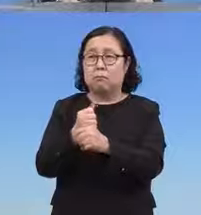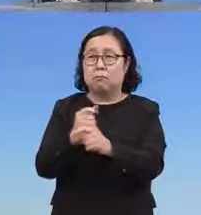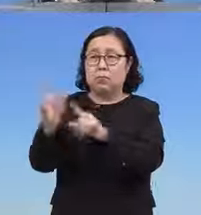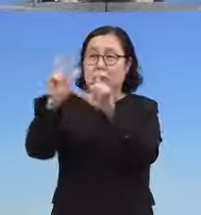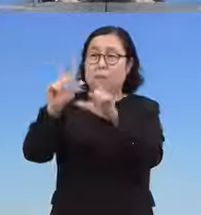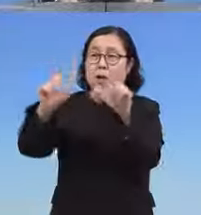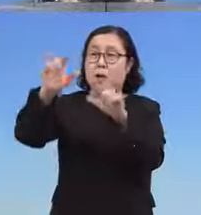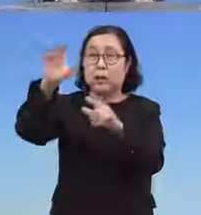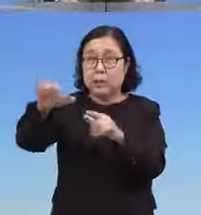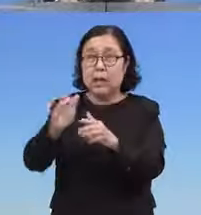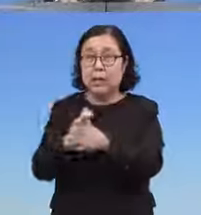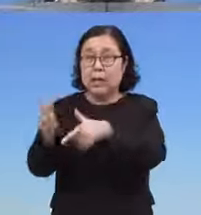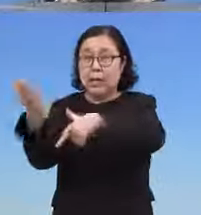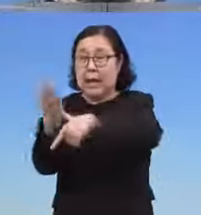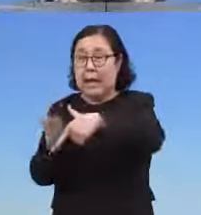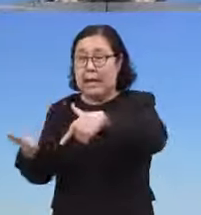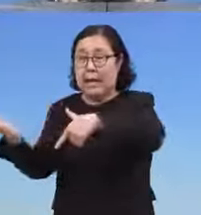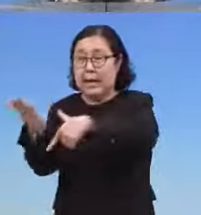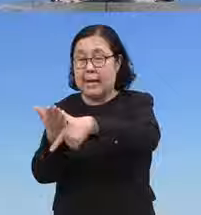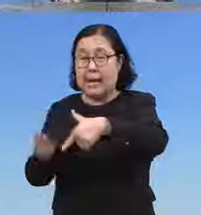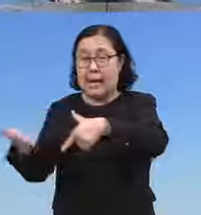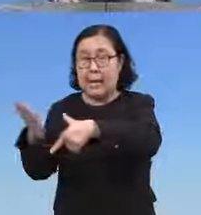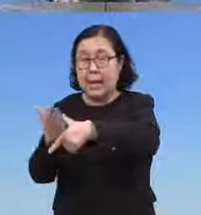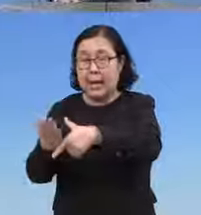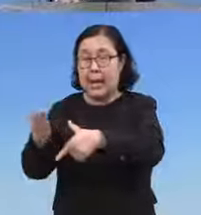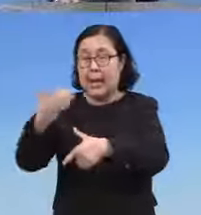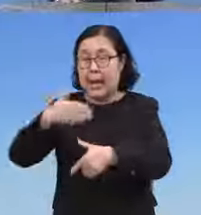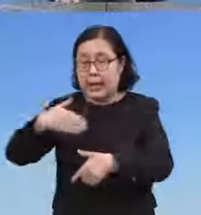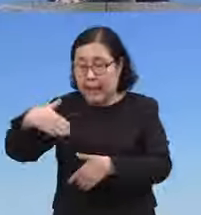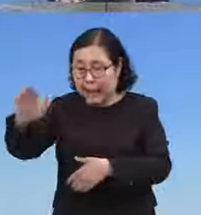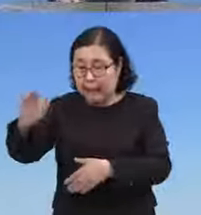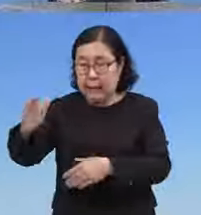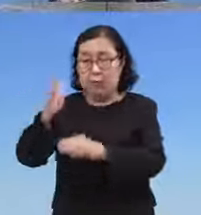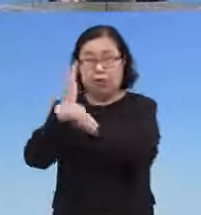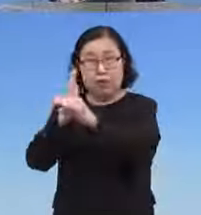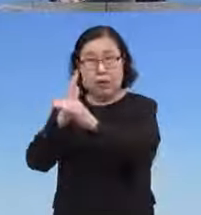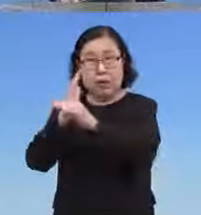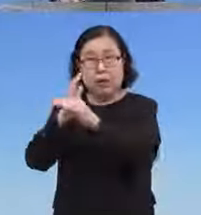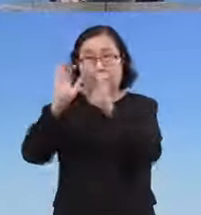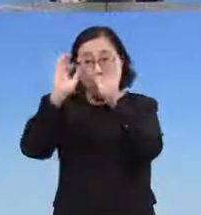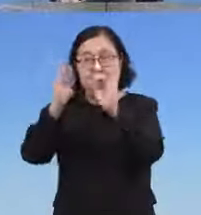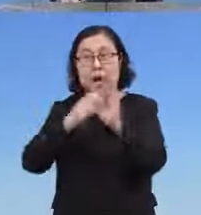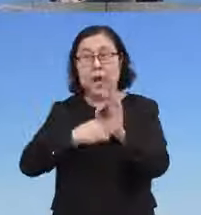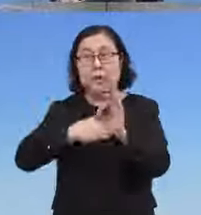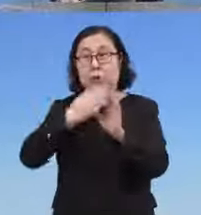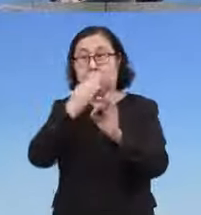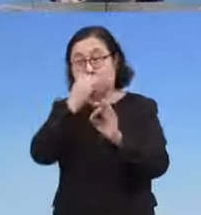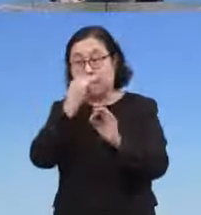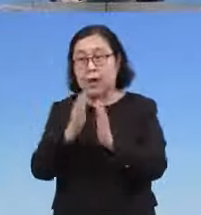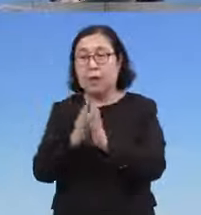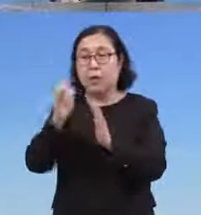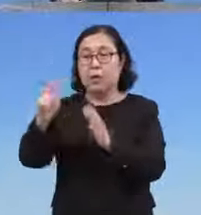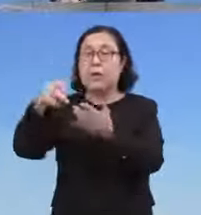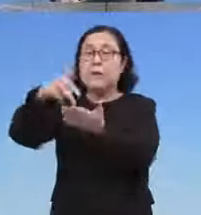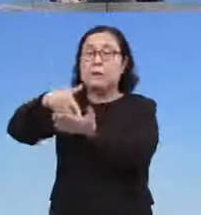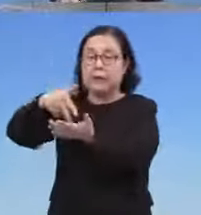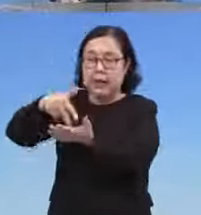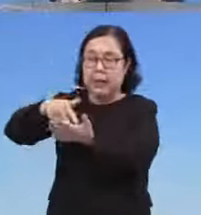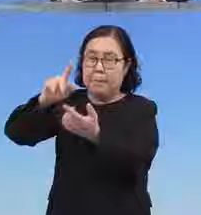갈릴리 해변으로 지나가시다가 의미 아닙니까? 그리고는 그들의 정황에 맞는 말씀을 주시는 거예요. 내가 너희로